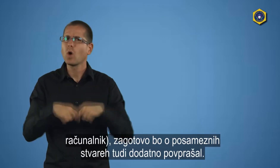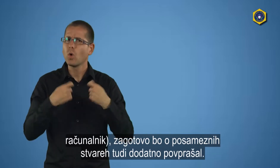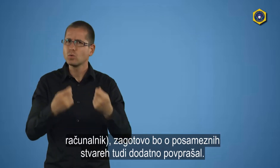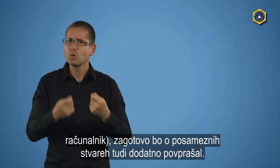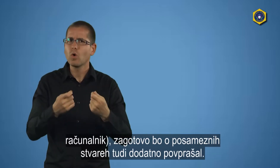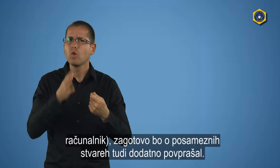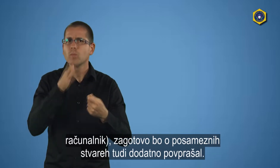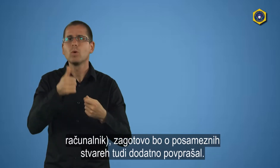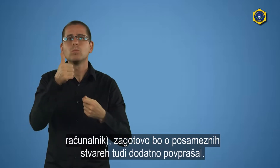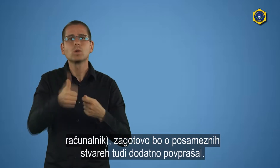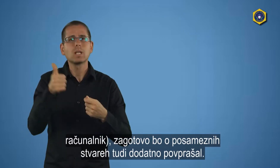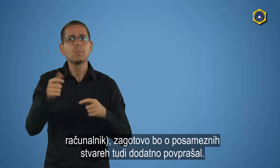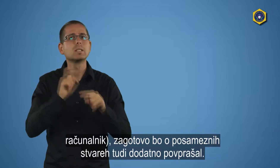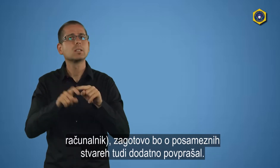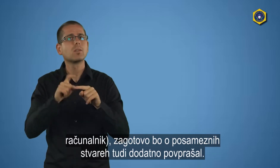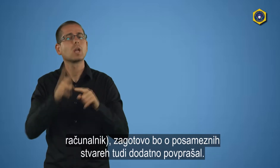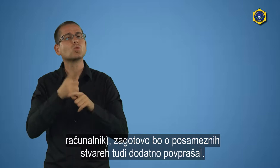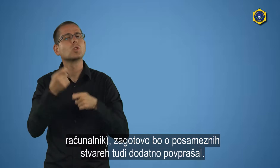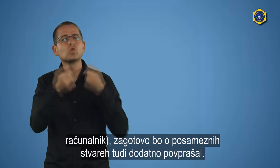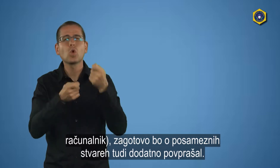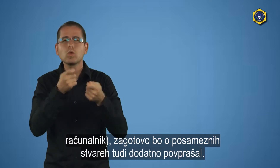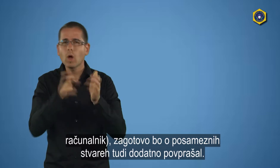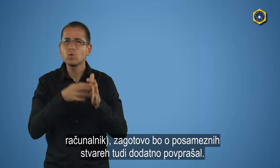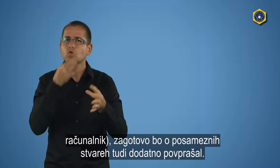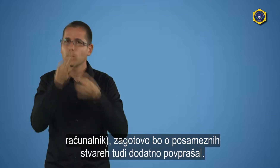o posameznih stvareh tudi dodatno povprašal.